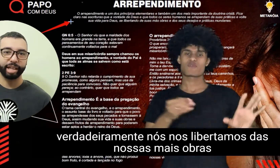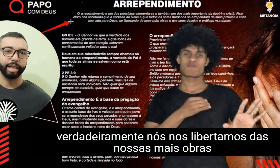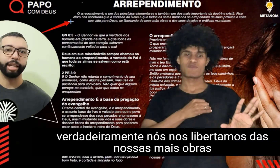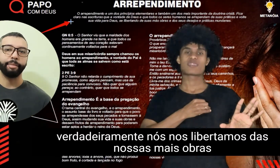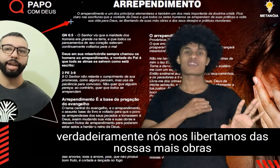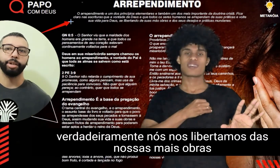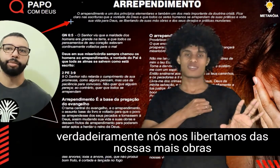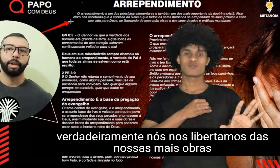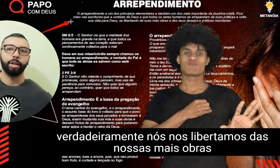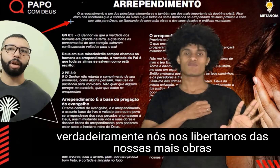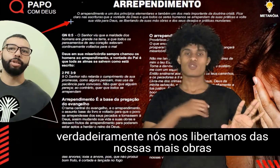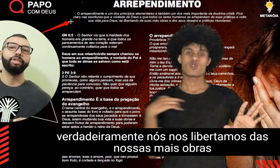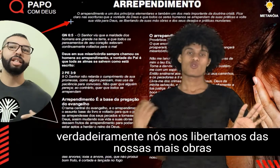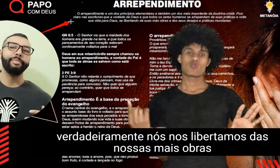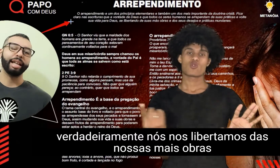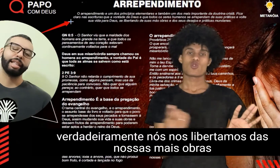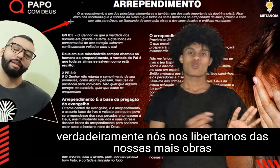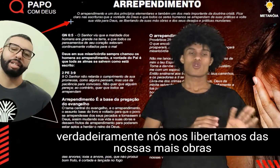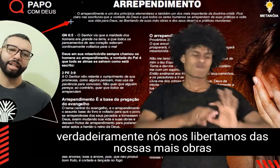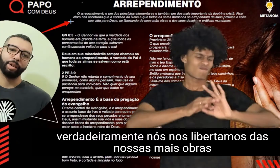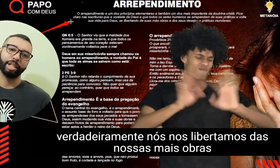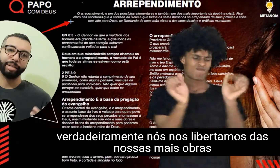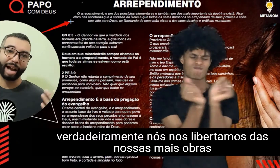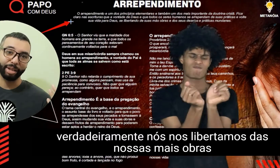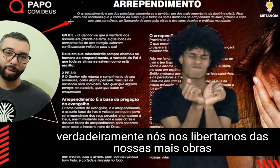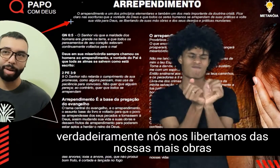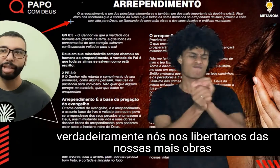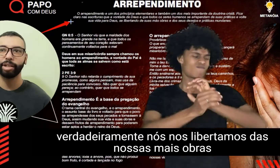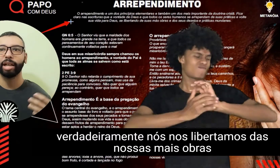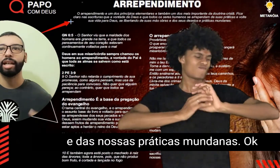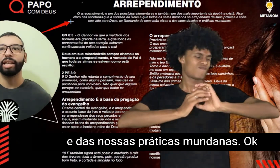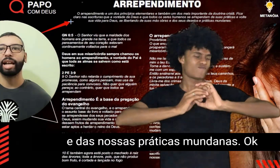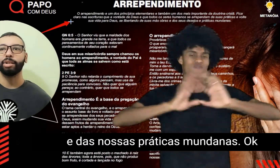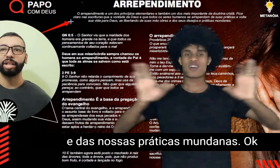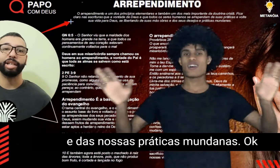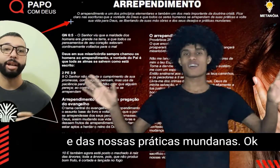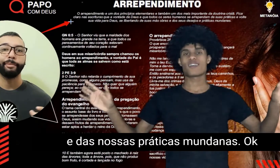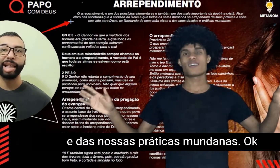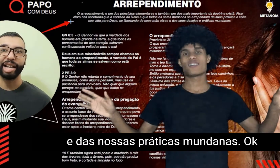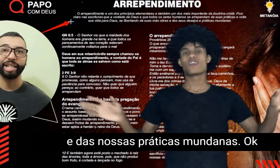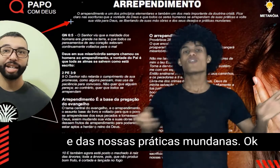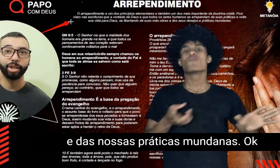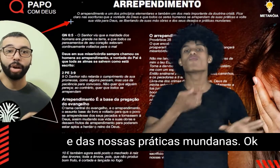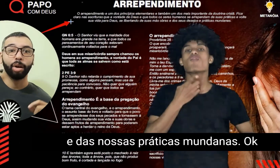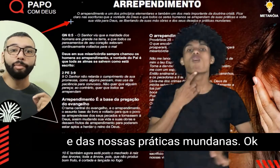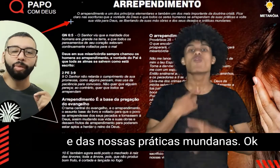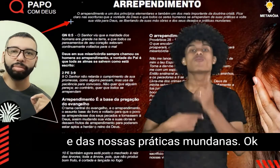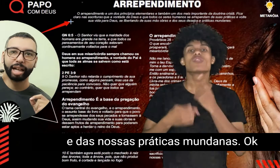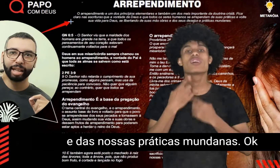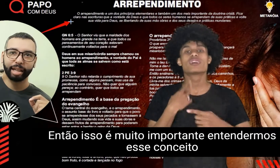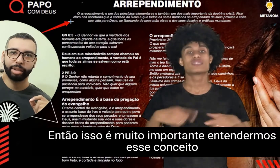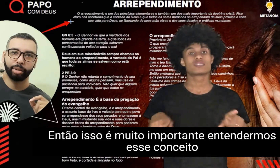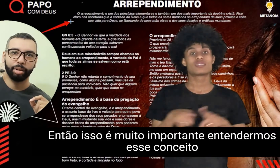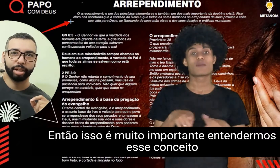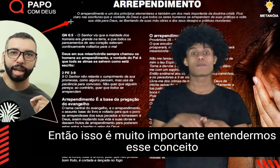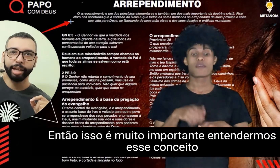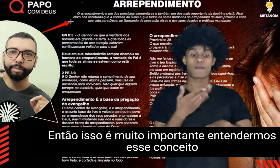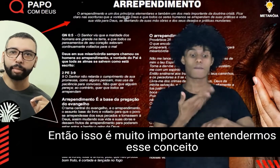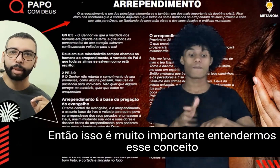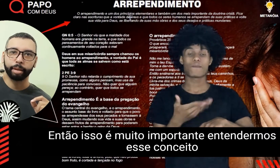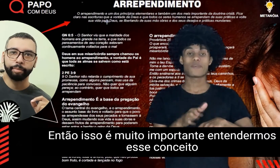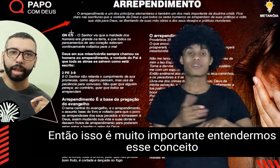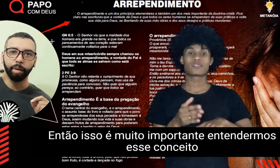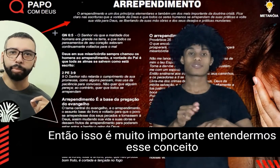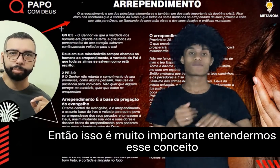arrependemos verdadeiramente, nós nos libertamos das nossas más obras e das nossas práticas mundanas,